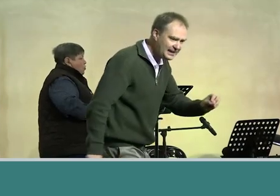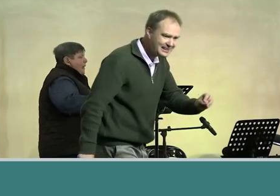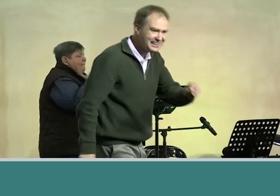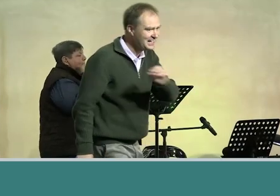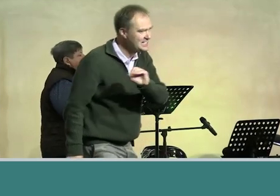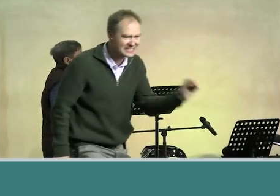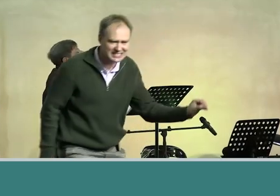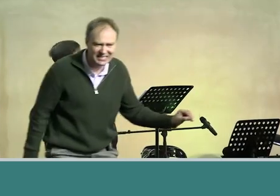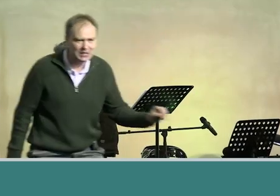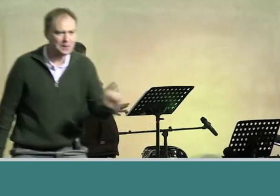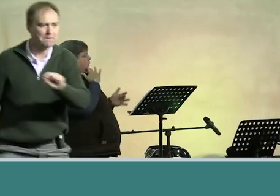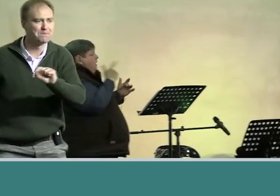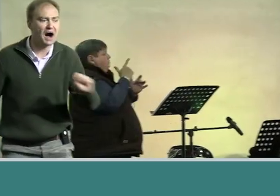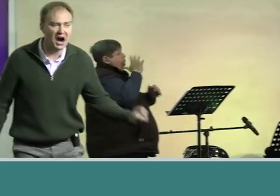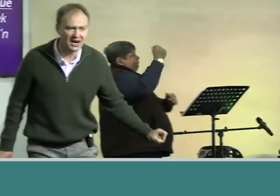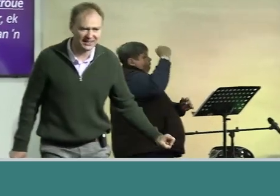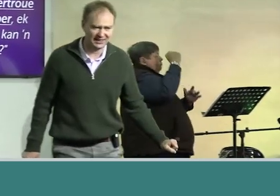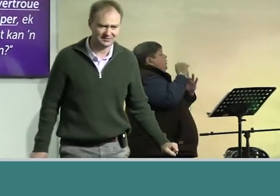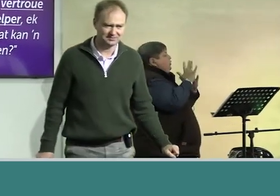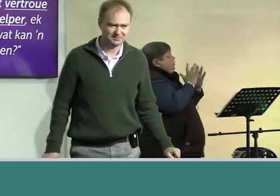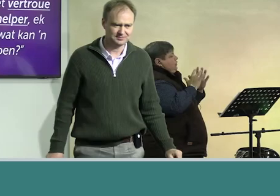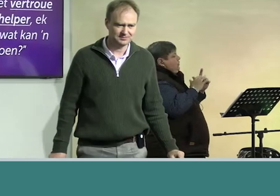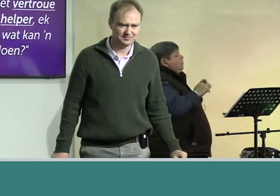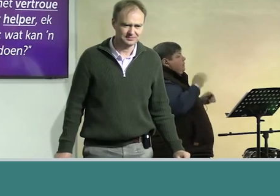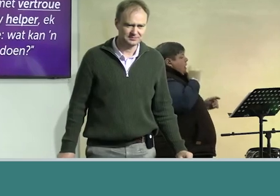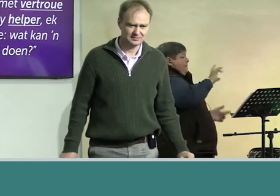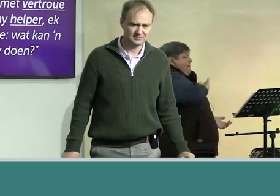ek is nie bang nie